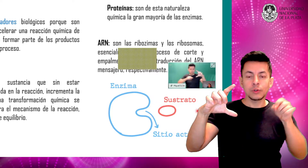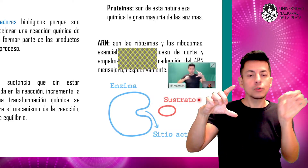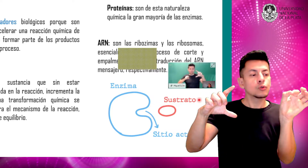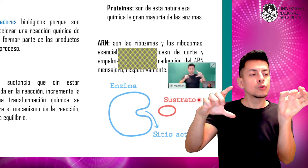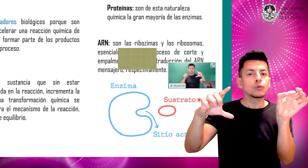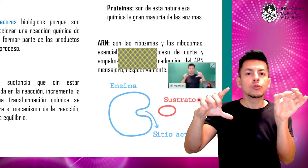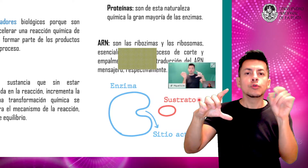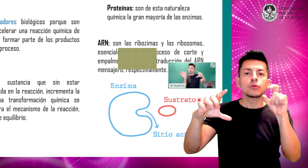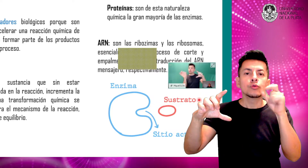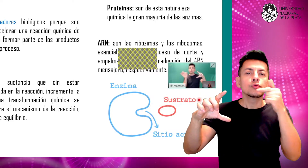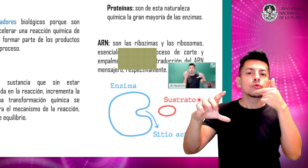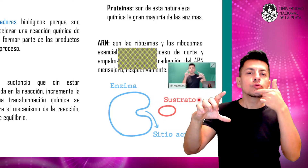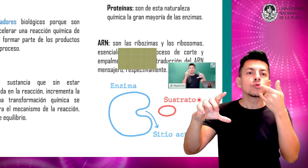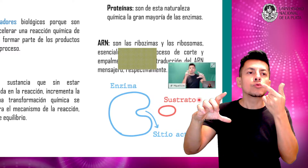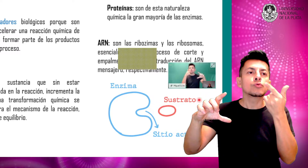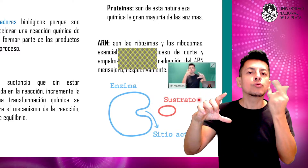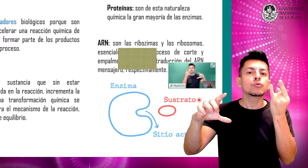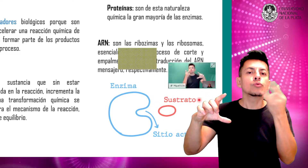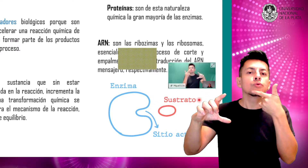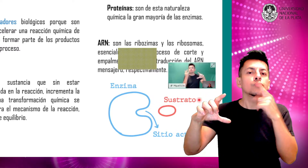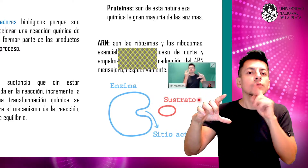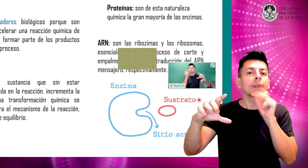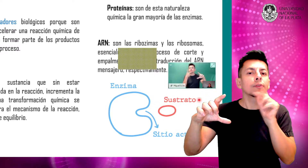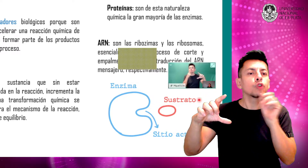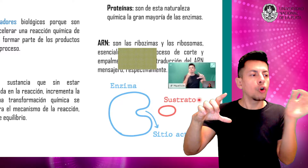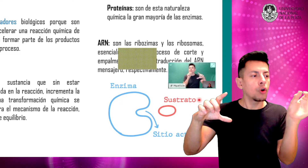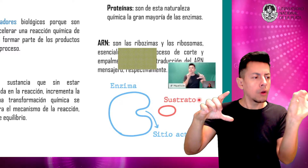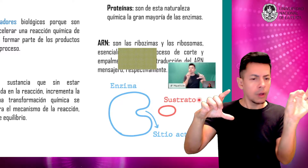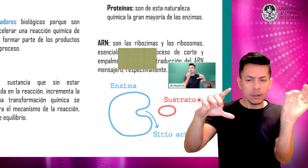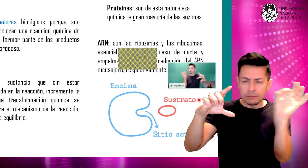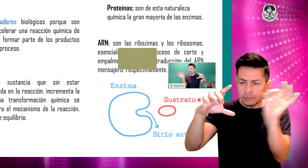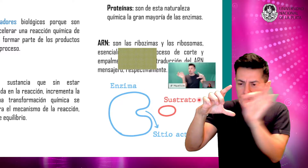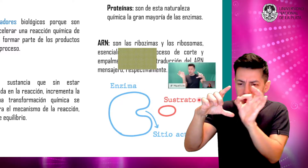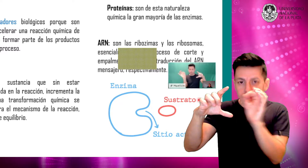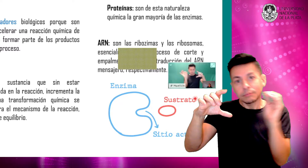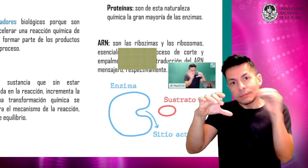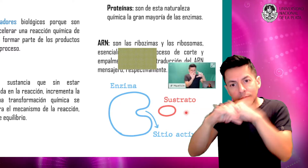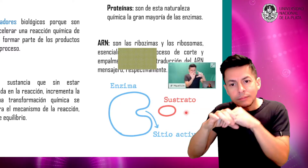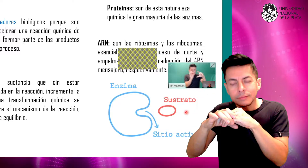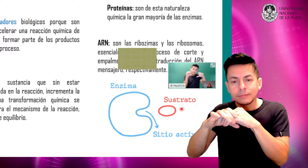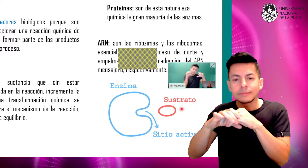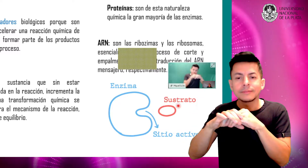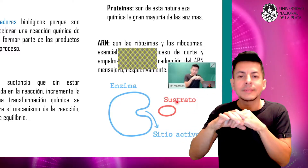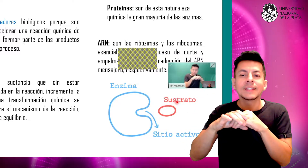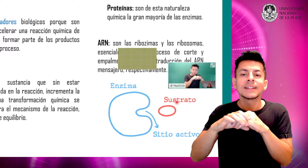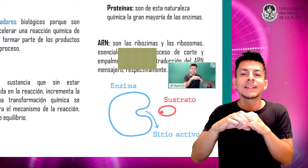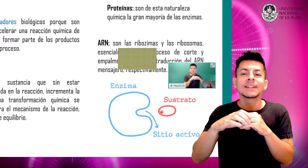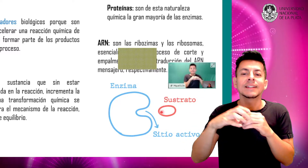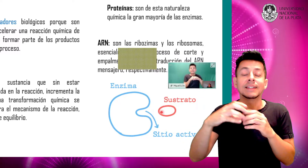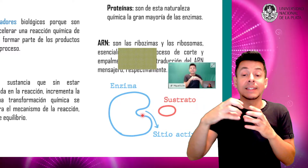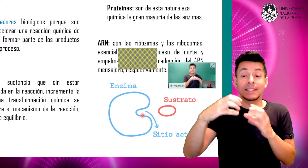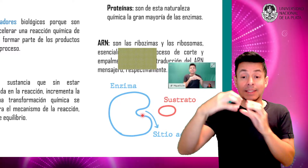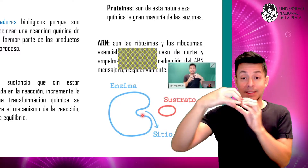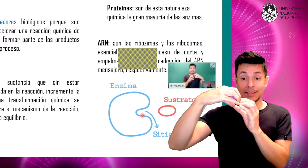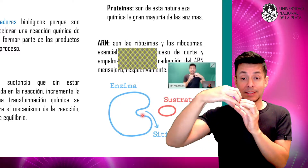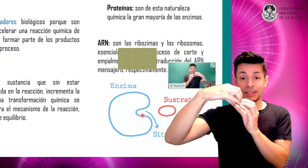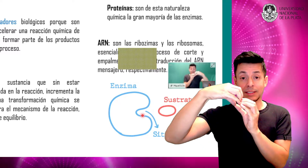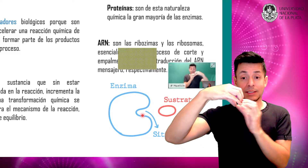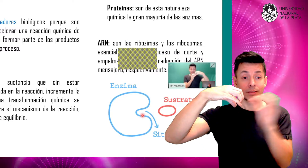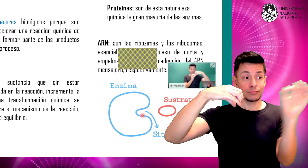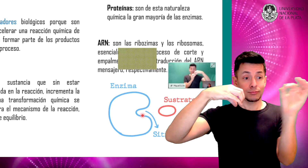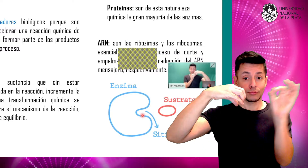sustrato. El sustrato vendría a ser el reactivo de esa enzima. Entonces, la enzima es capaz de unirse al